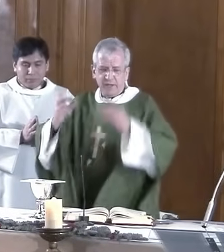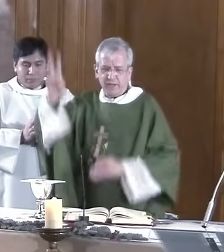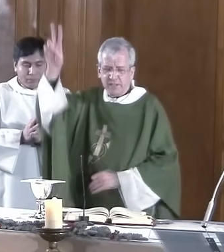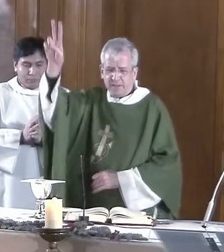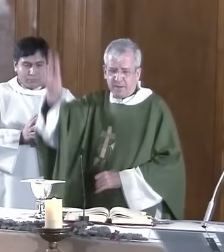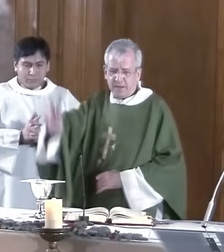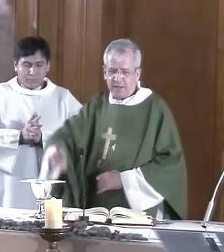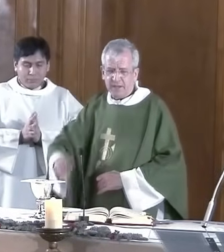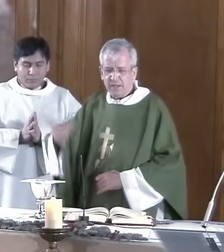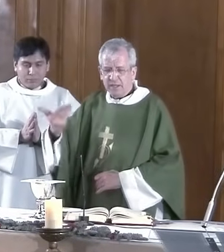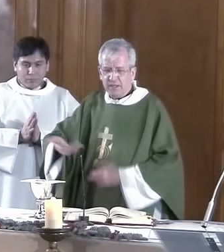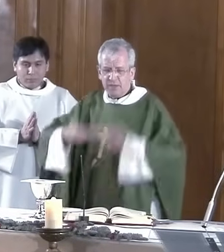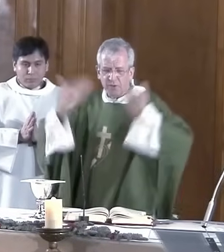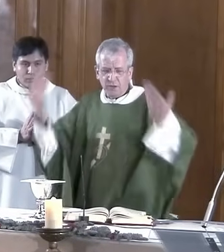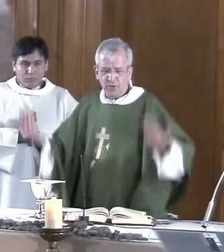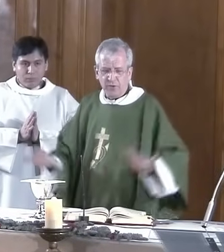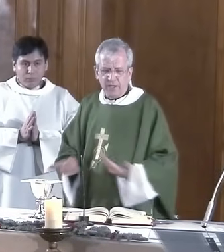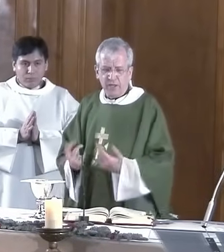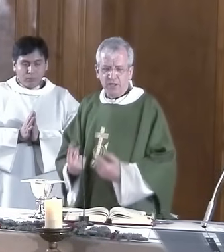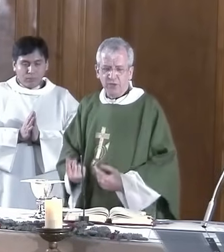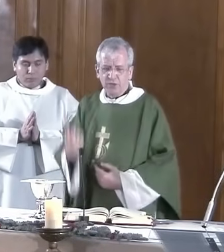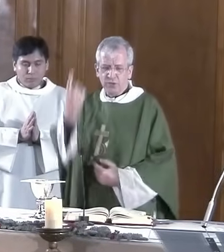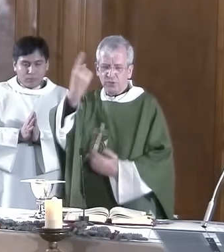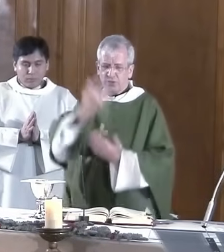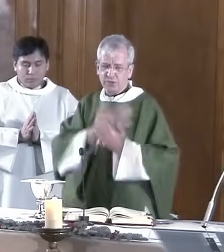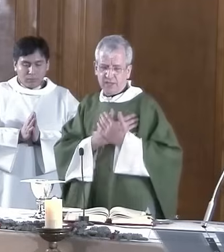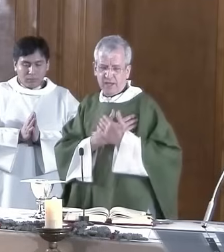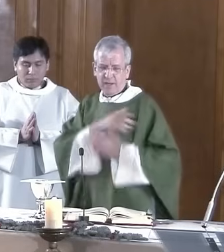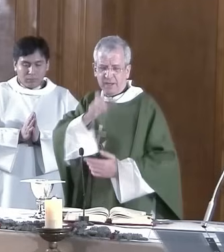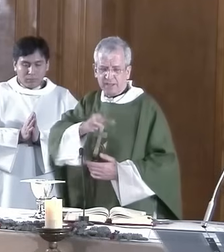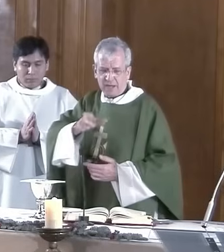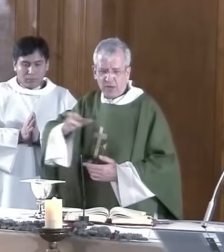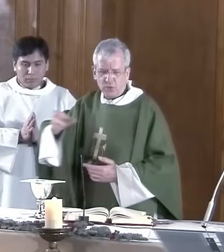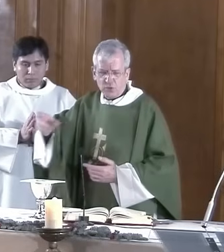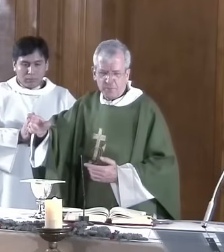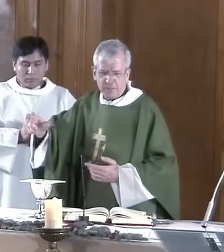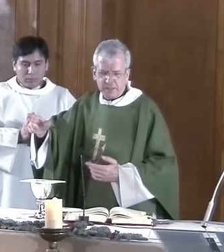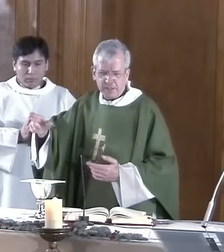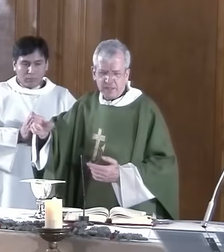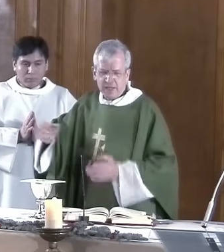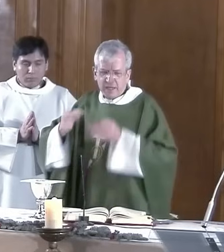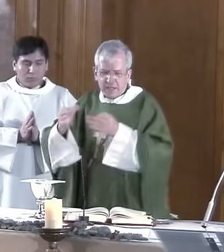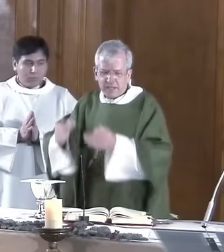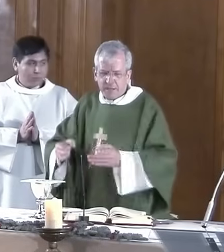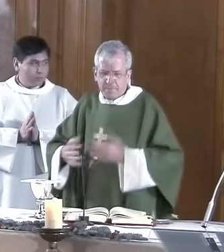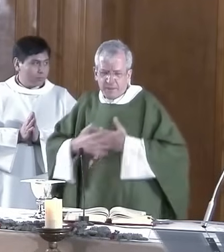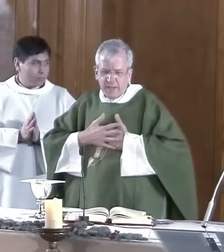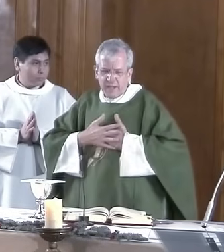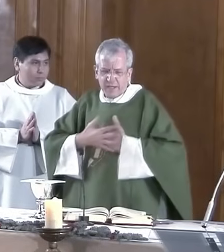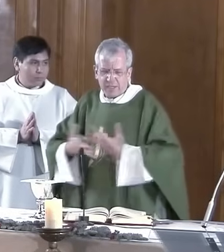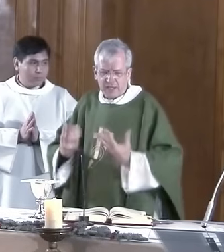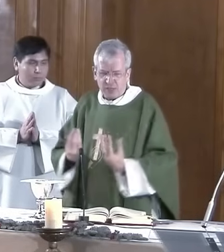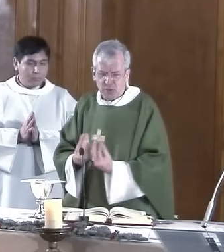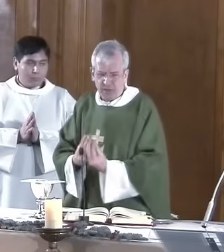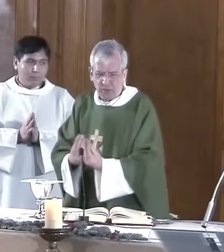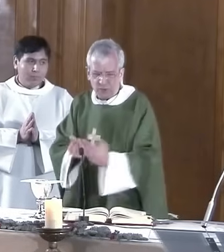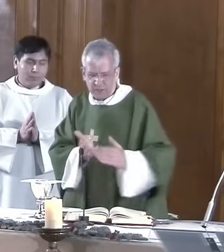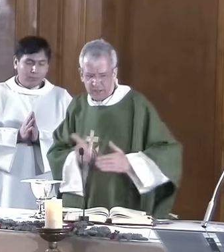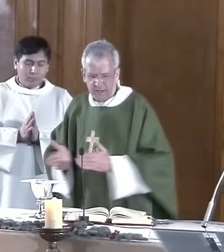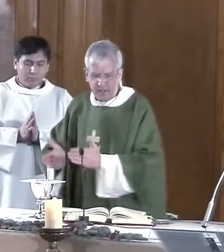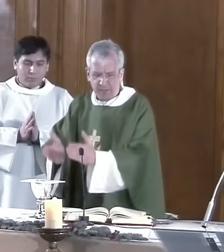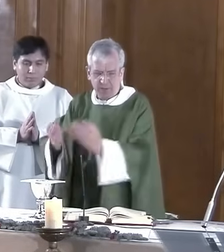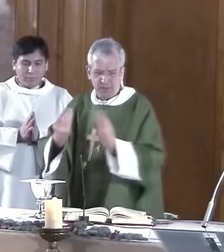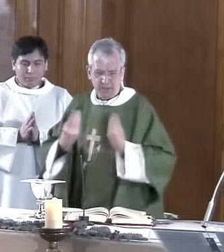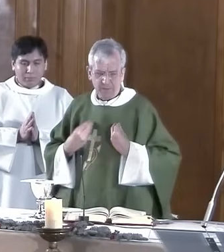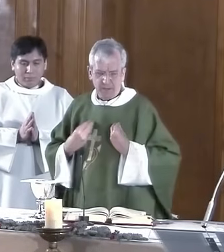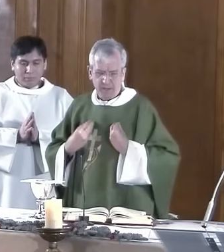Santo eres en verdad y digno de gloria, Dios que amas a los hombres y siempre estás con ellos en